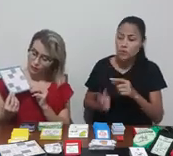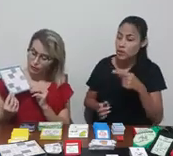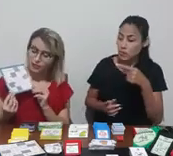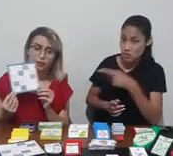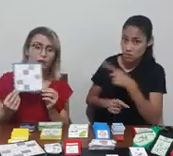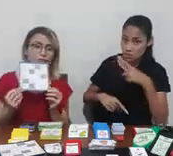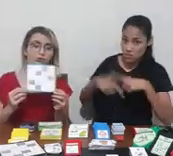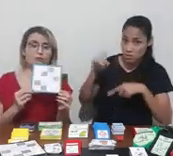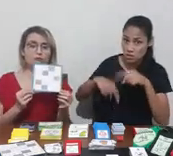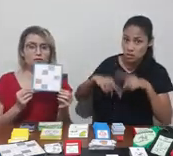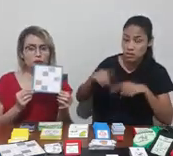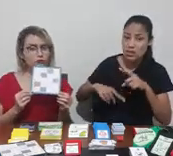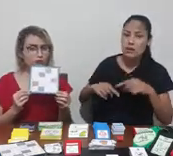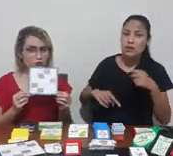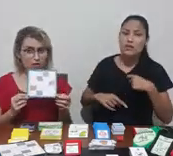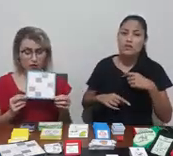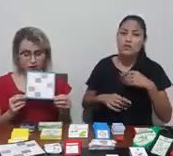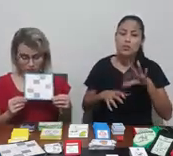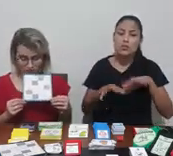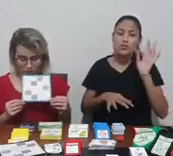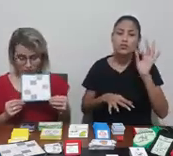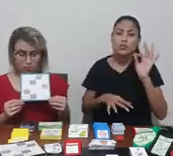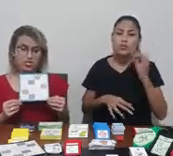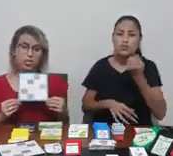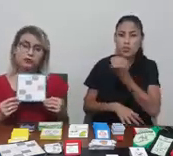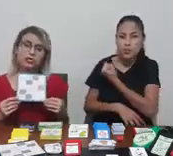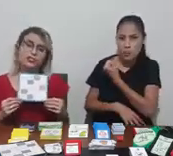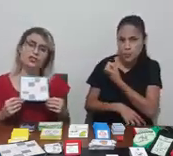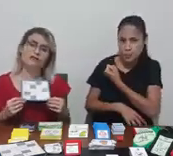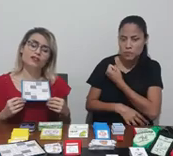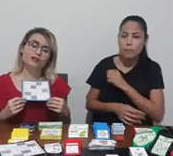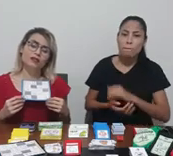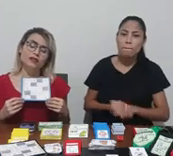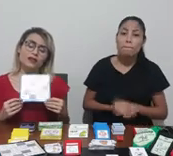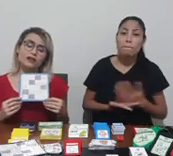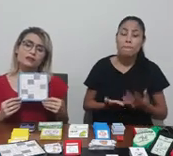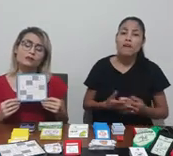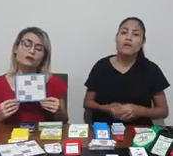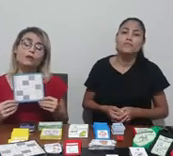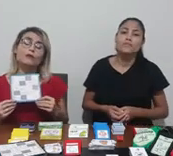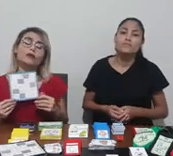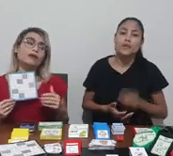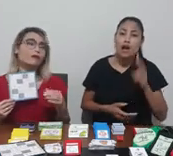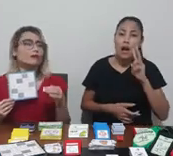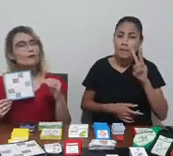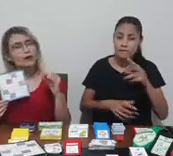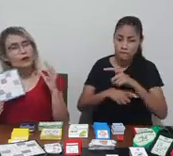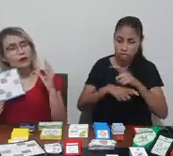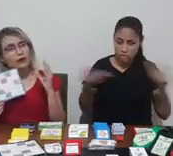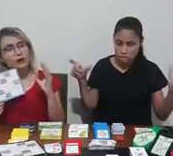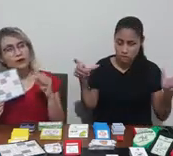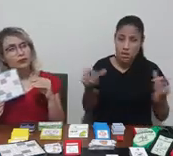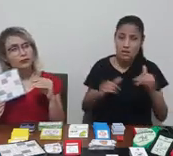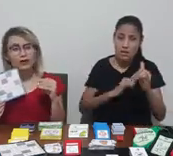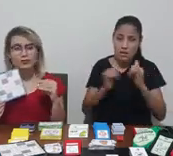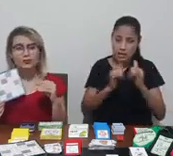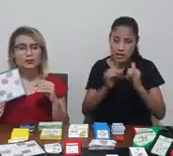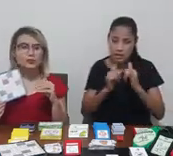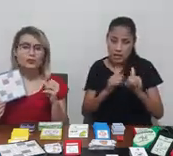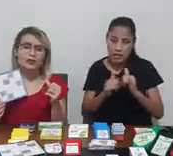aqui, por exemplo, eu fiz um bingo dos numerais. Geralmente a gente vê na internet um bingo com